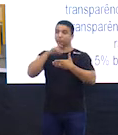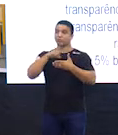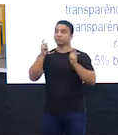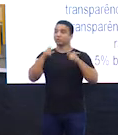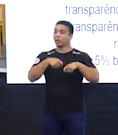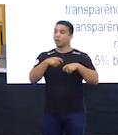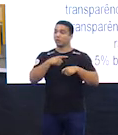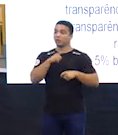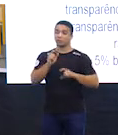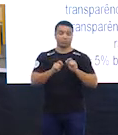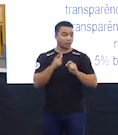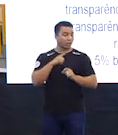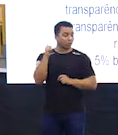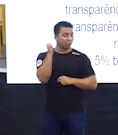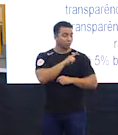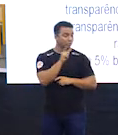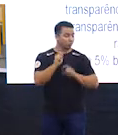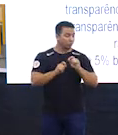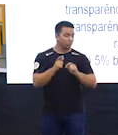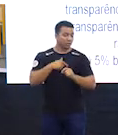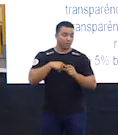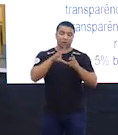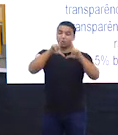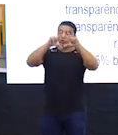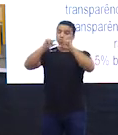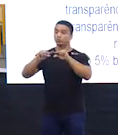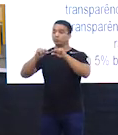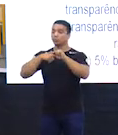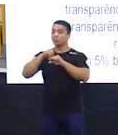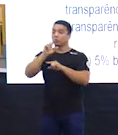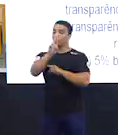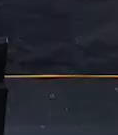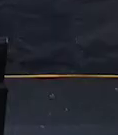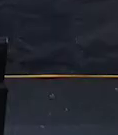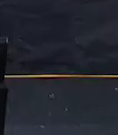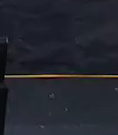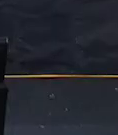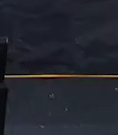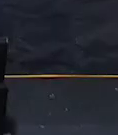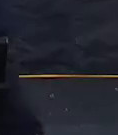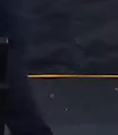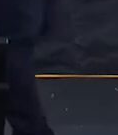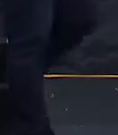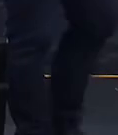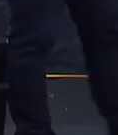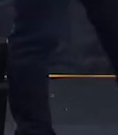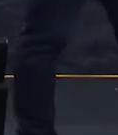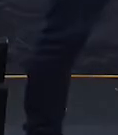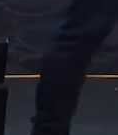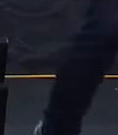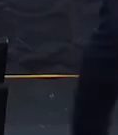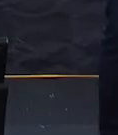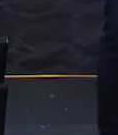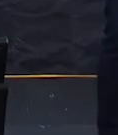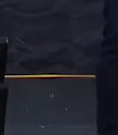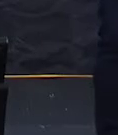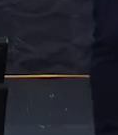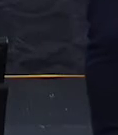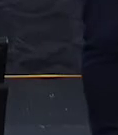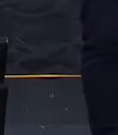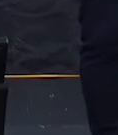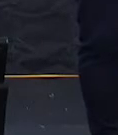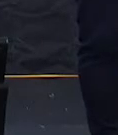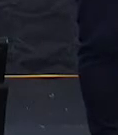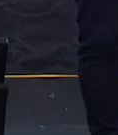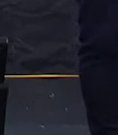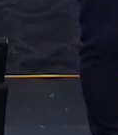transparência, obtém-se uma redução de radiação solar igual a quanto? Pessoal, é engraçado que a gente diz